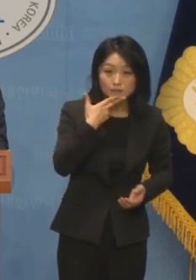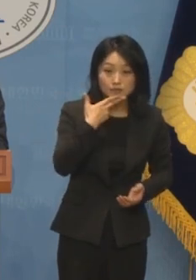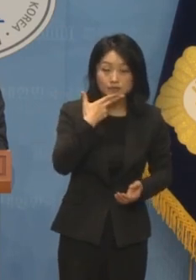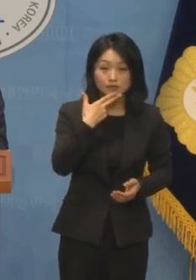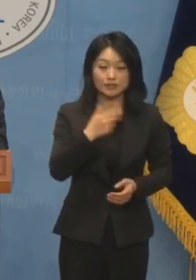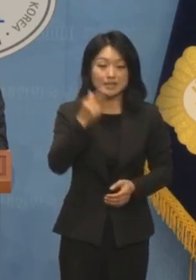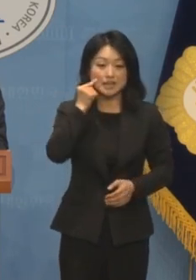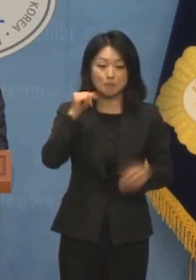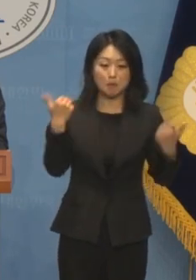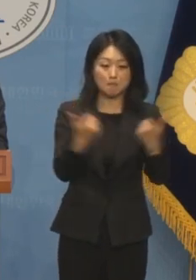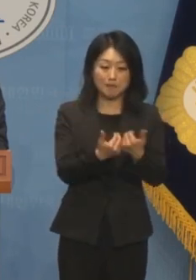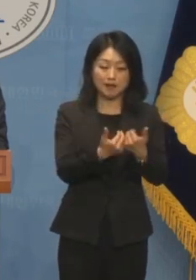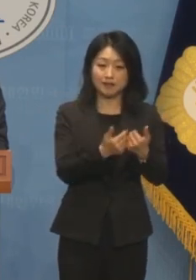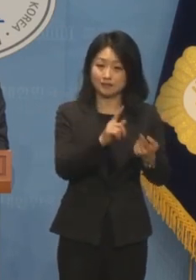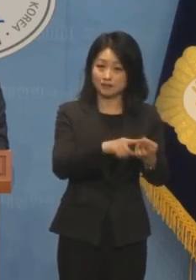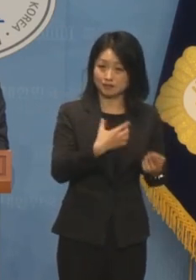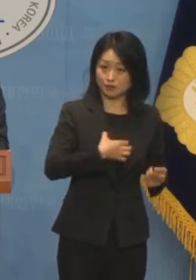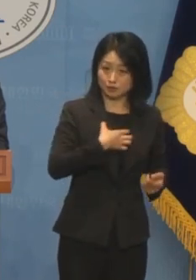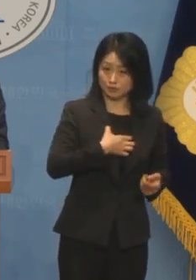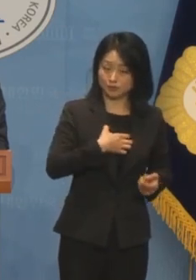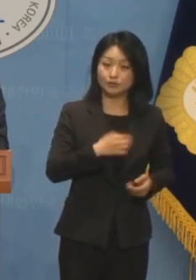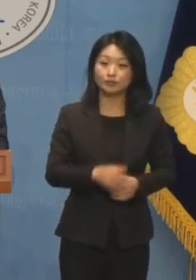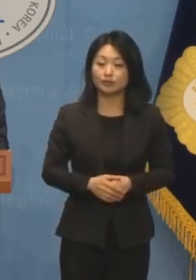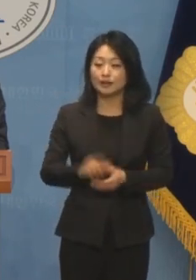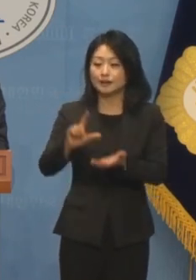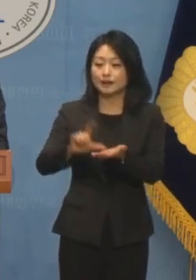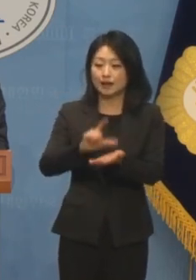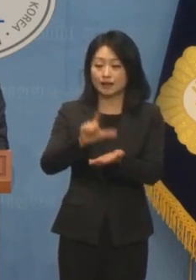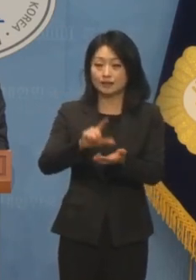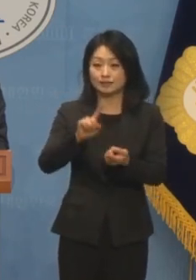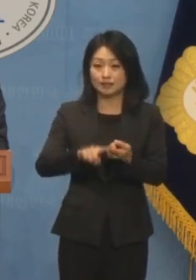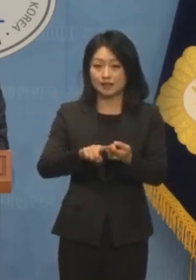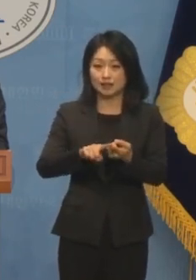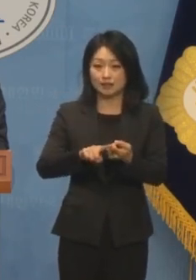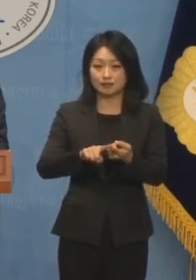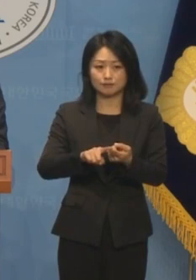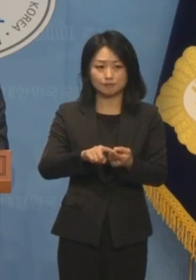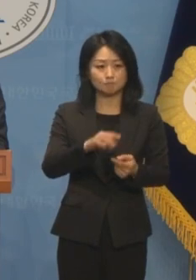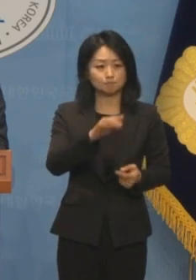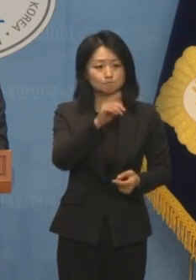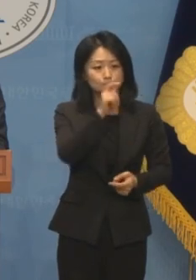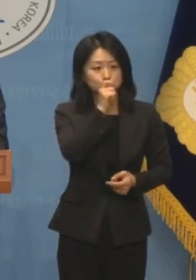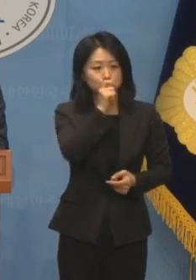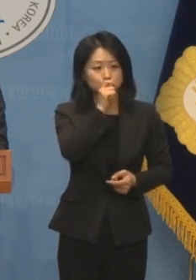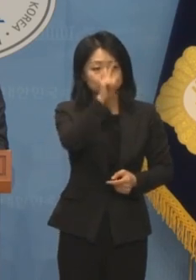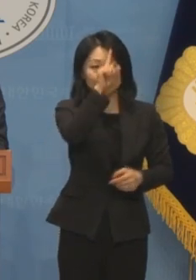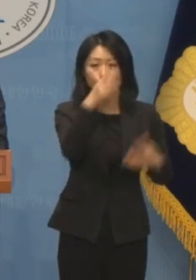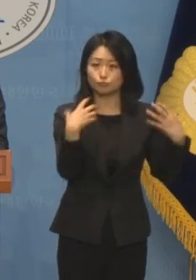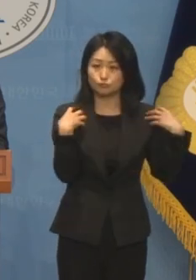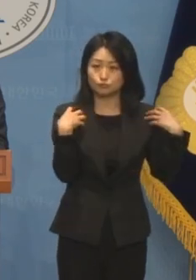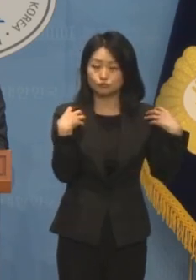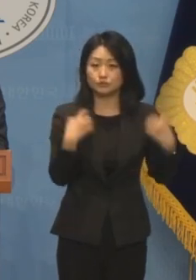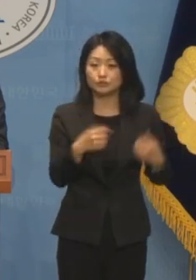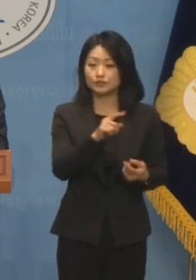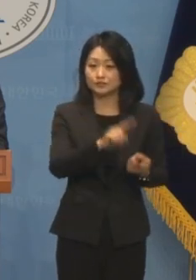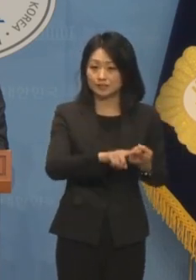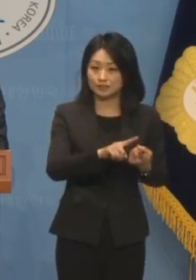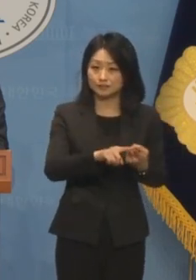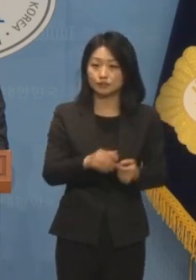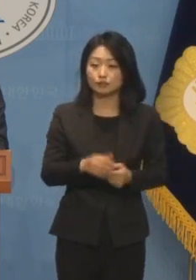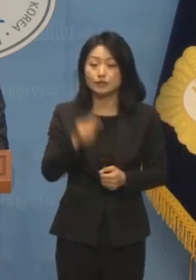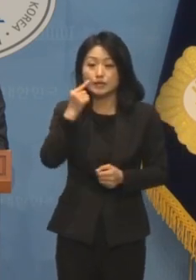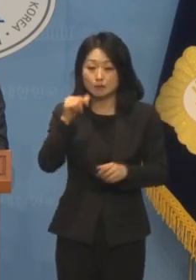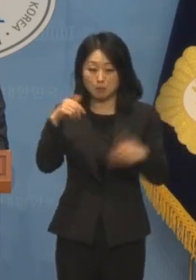대통령실 성태윤 정책실장은 라인 사태에 침묵하는 정부에 대한 비판을 두고 반일을 조장하는 정치